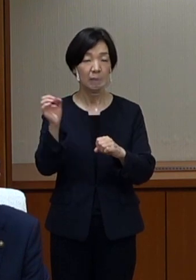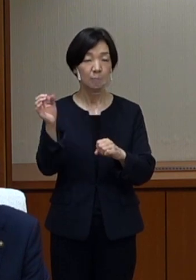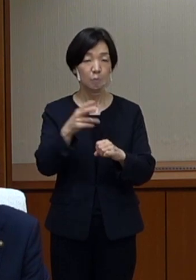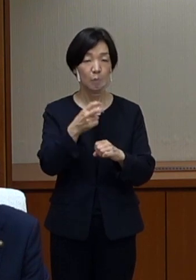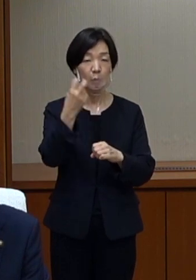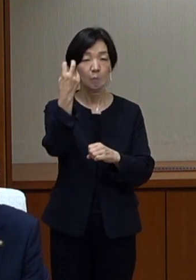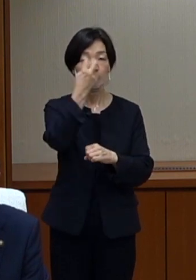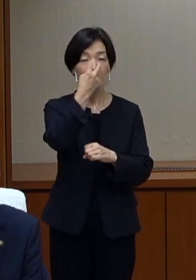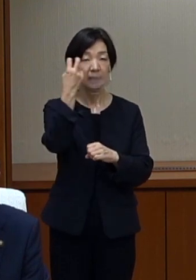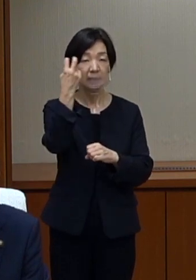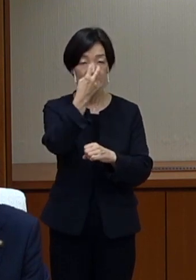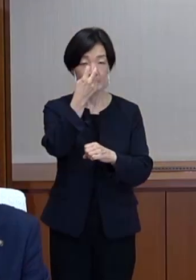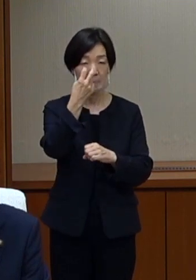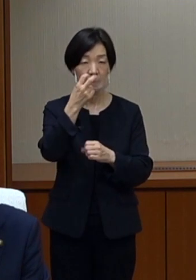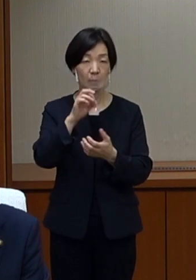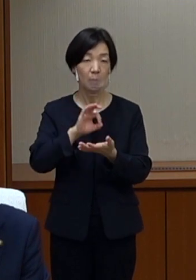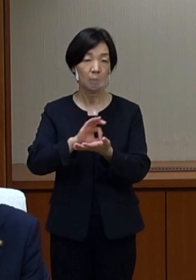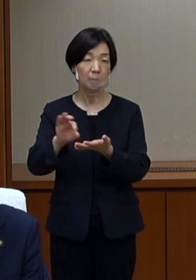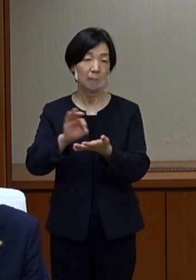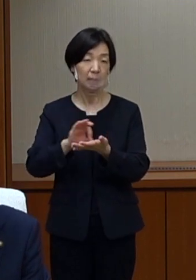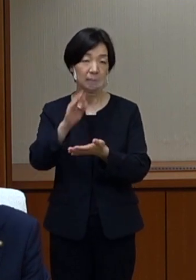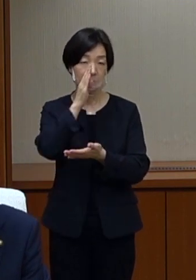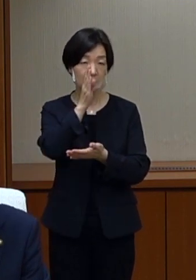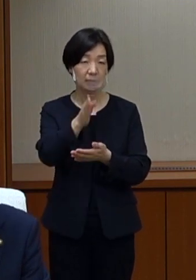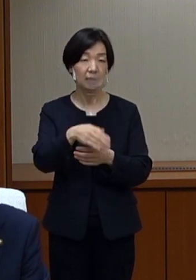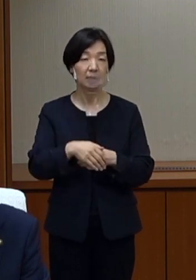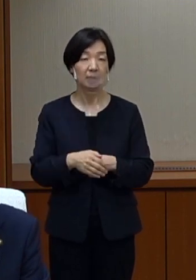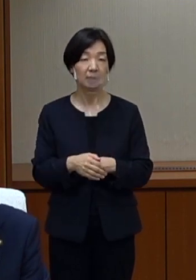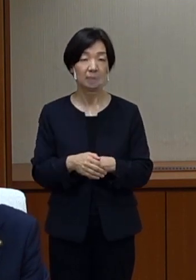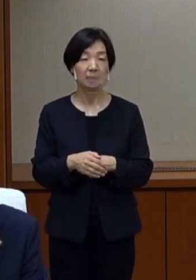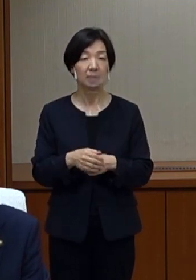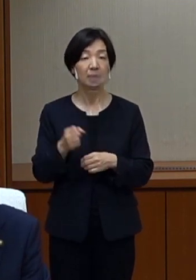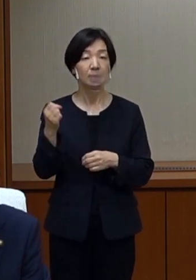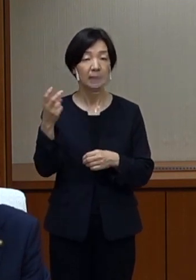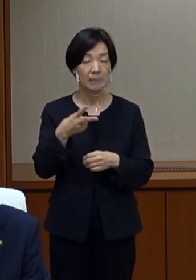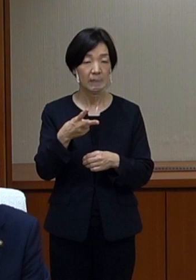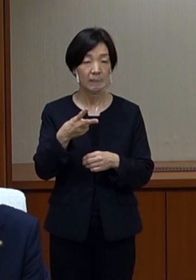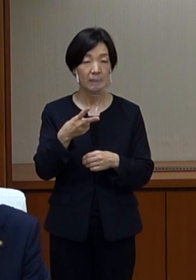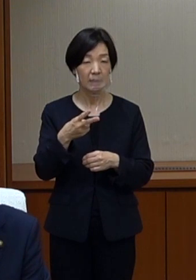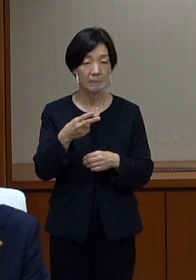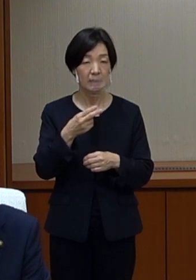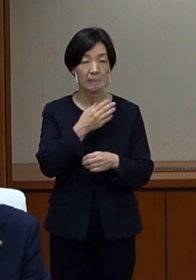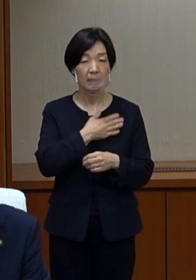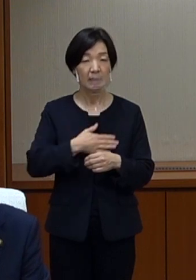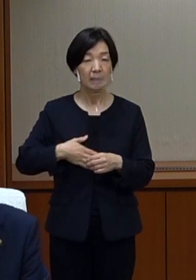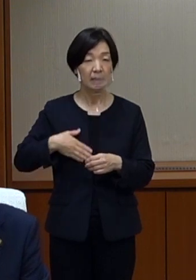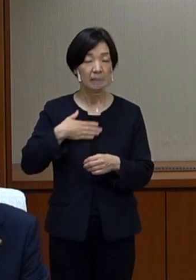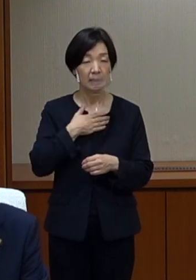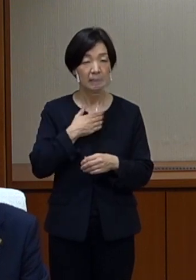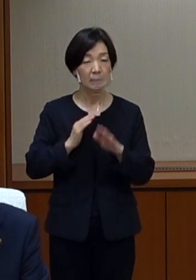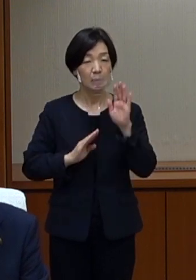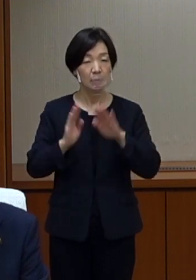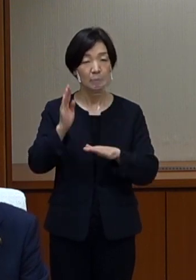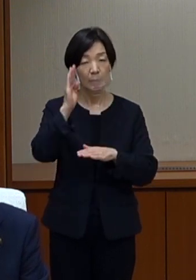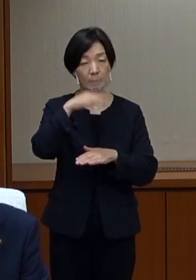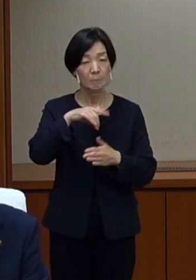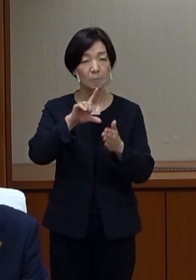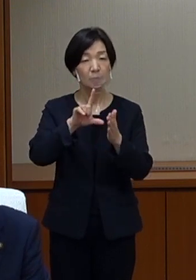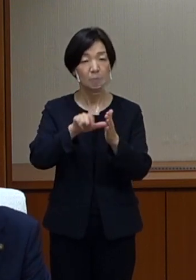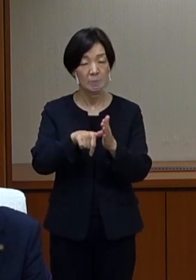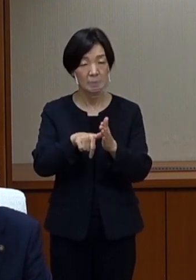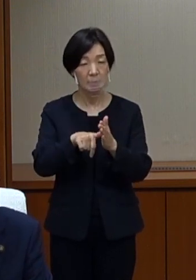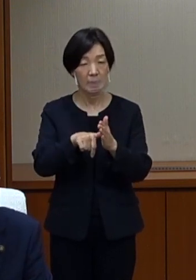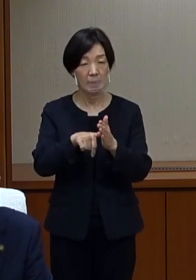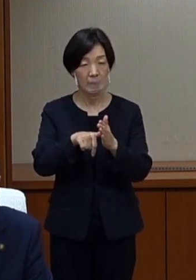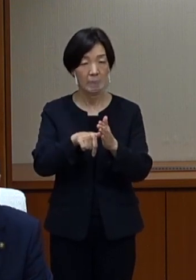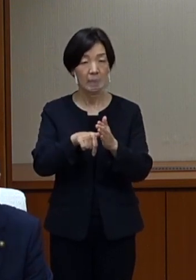検査をご活用いただくとともに、少しでも体調が悪い場合には帰省等を控え